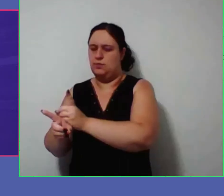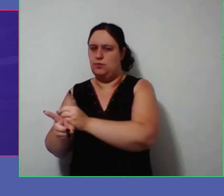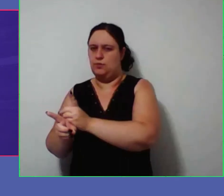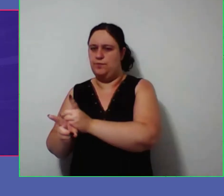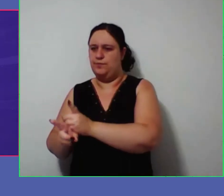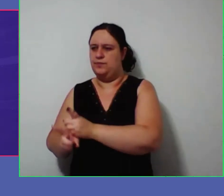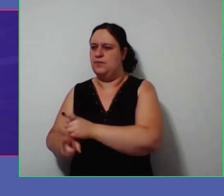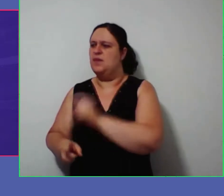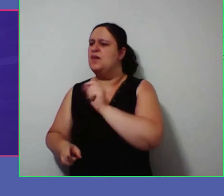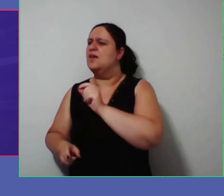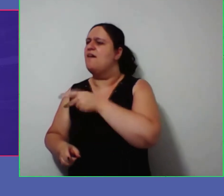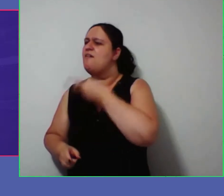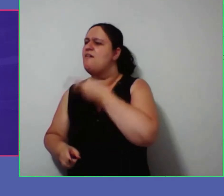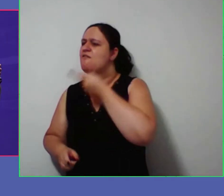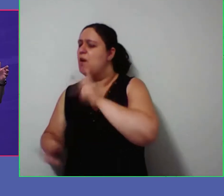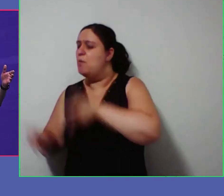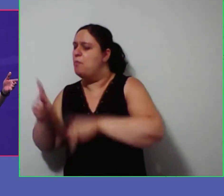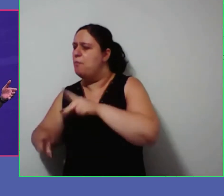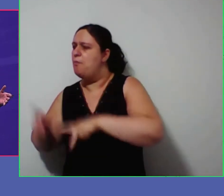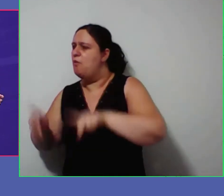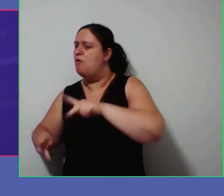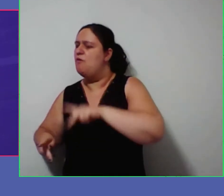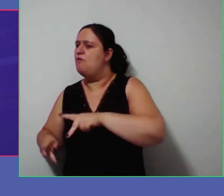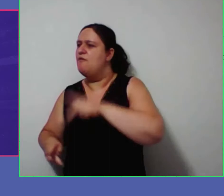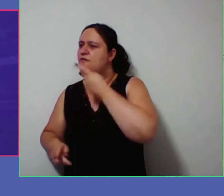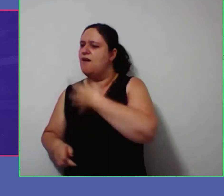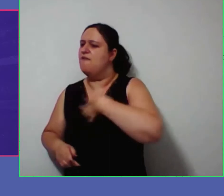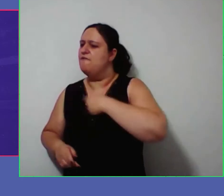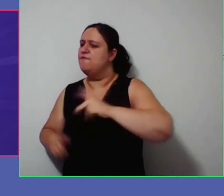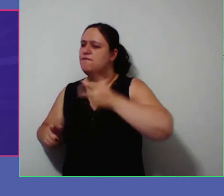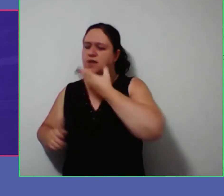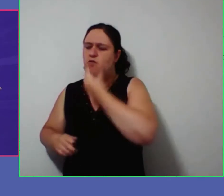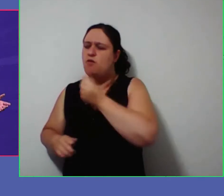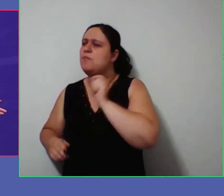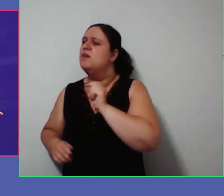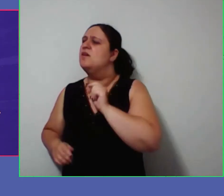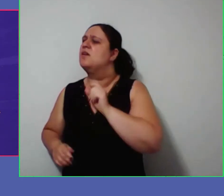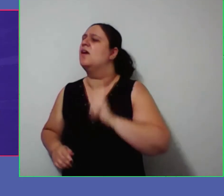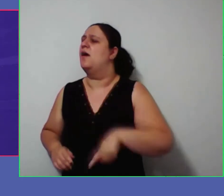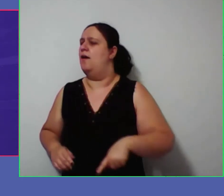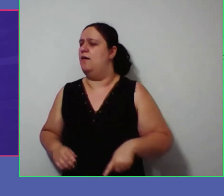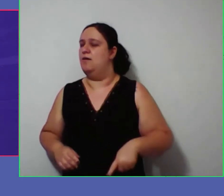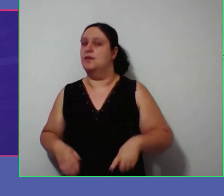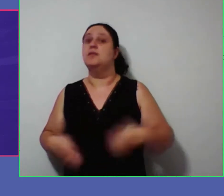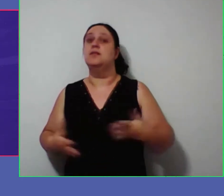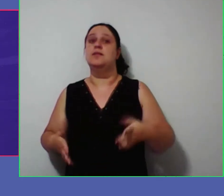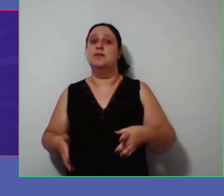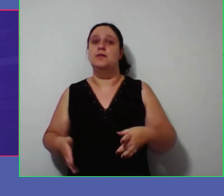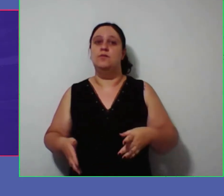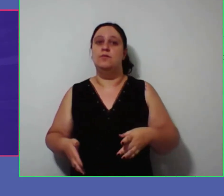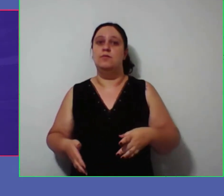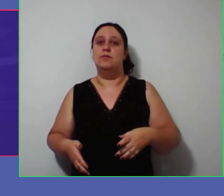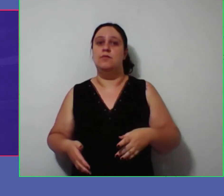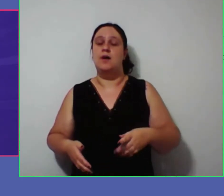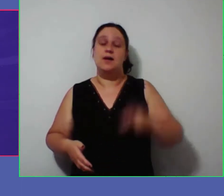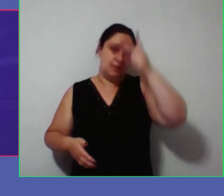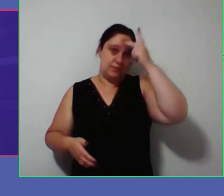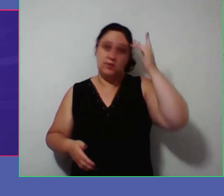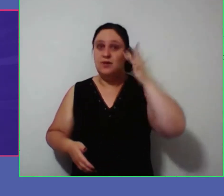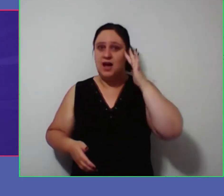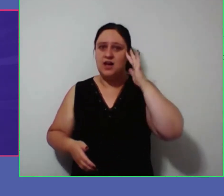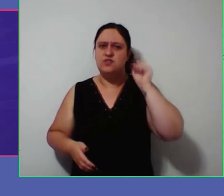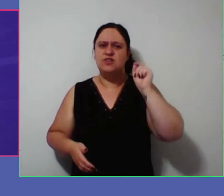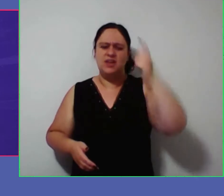O que as pessoas, né, que me acompanharam, eles acham quem eu sou, né? Então eles responderam, os